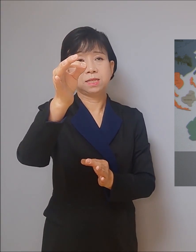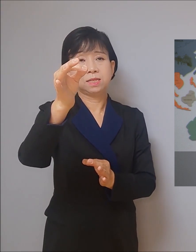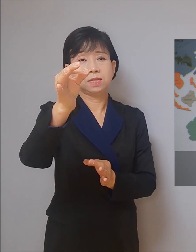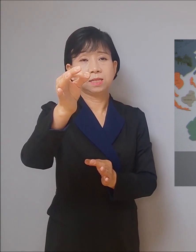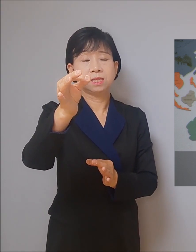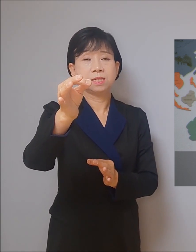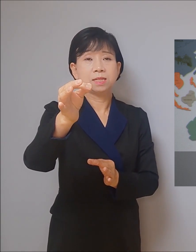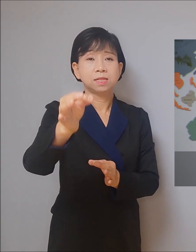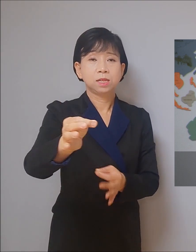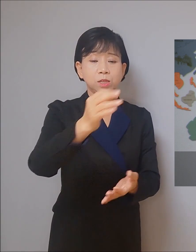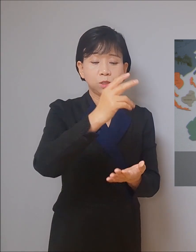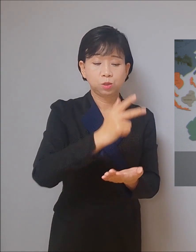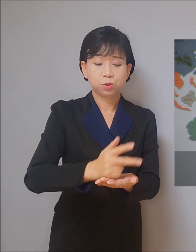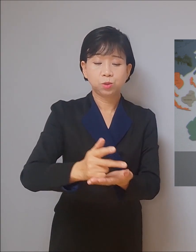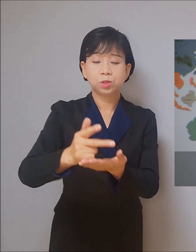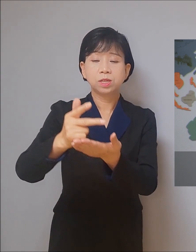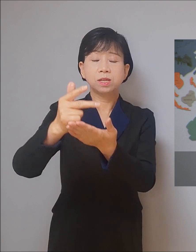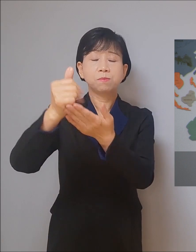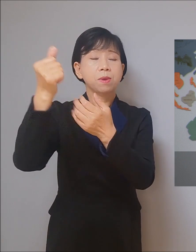영혼이